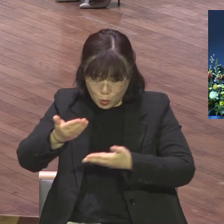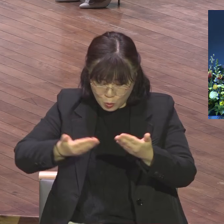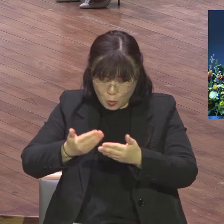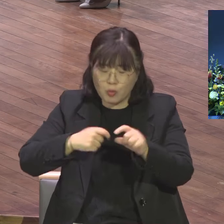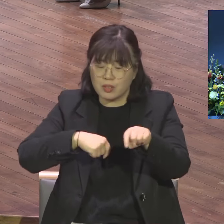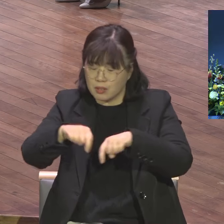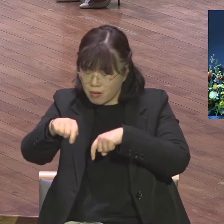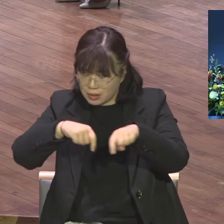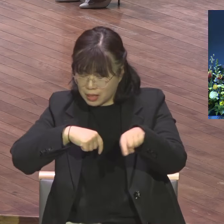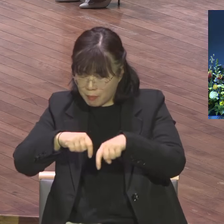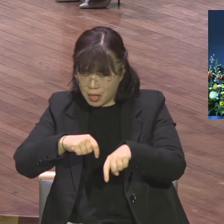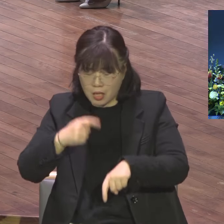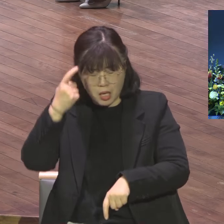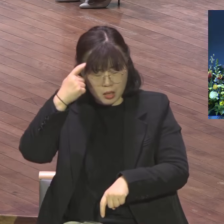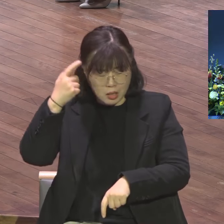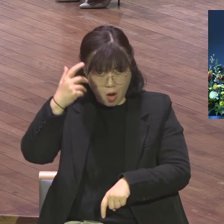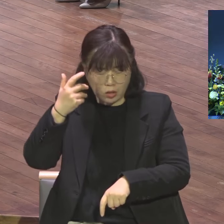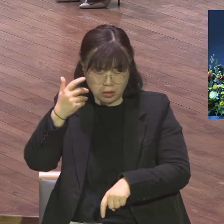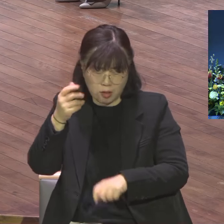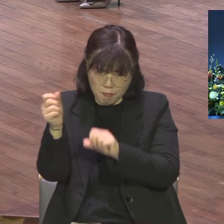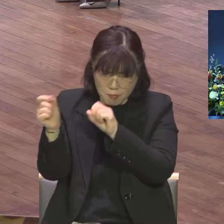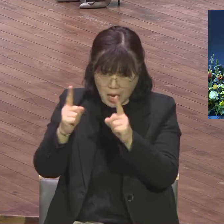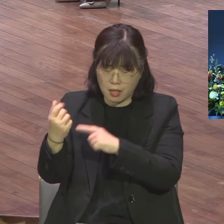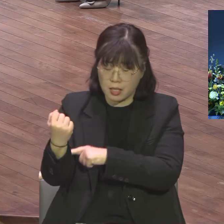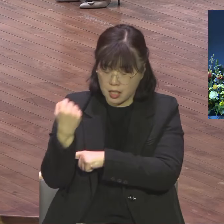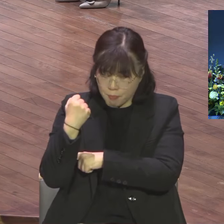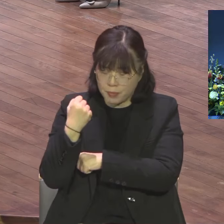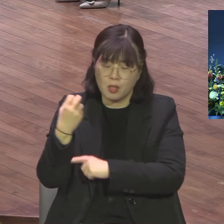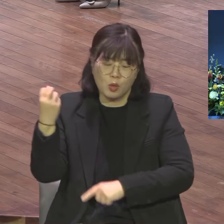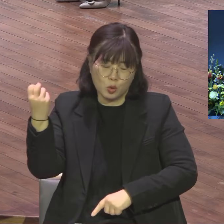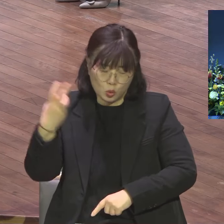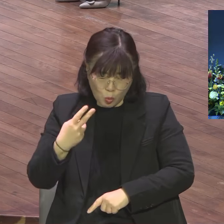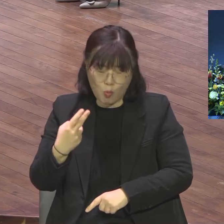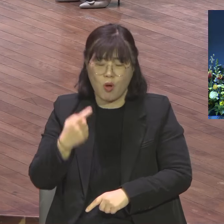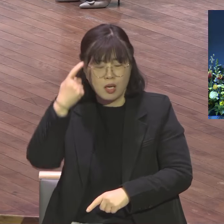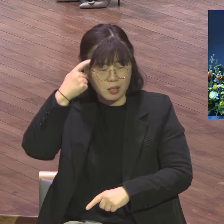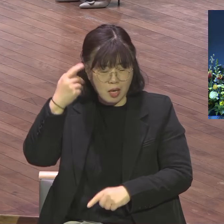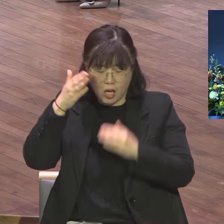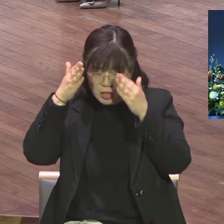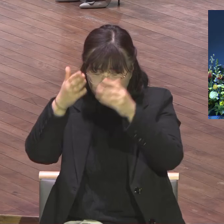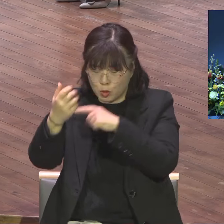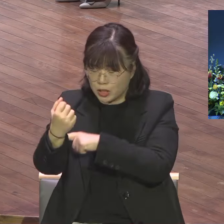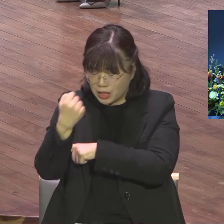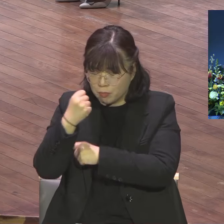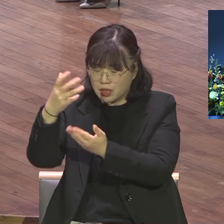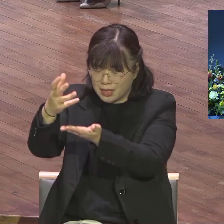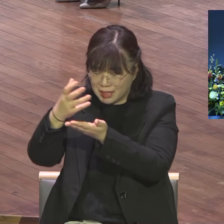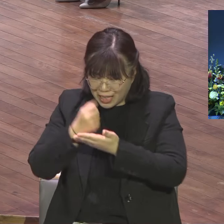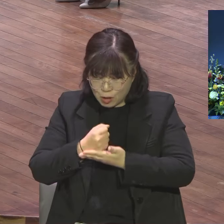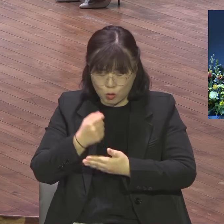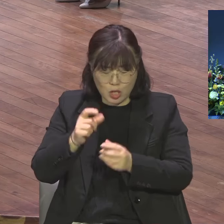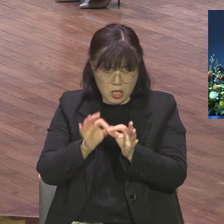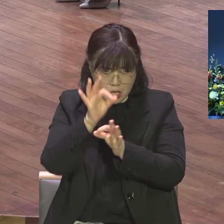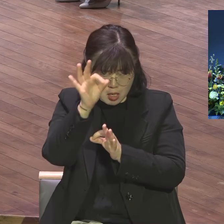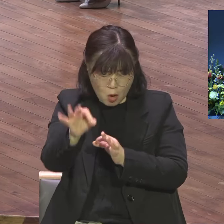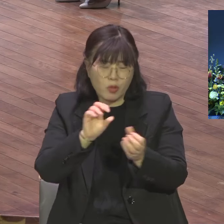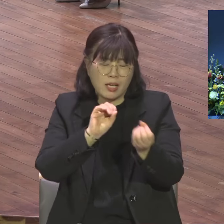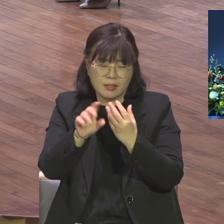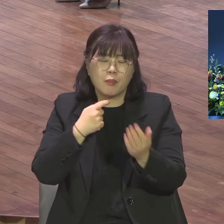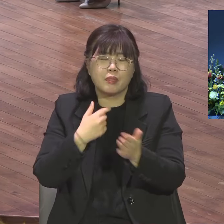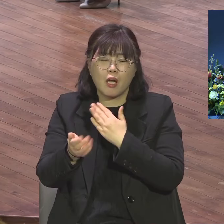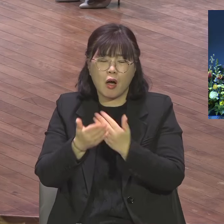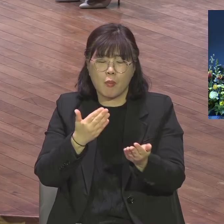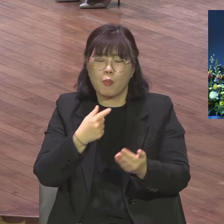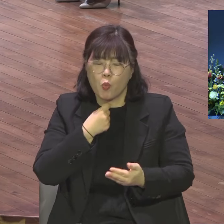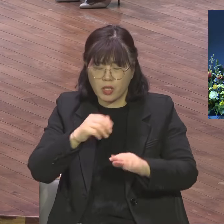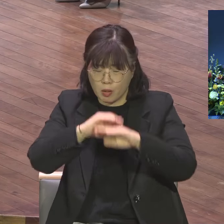영적 지각력과 영적 집중력을 통해 영혼의 응답을 체험하기를 원하는 영혼의 성도들과 기간복을 위한